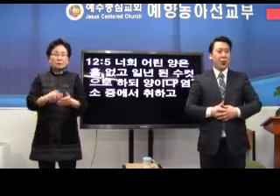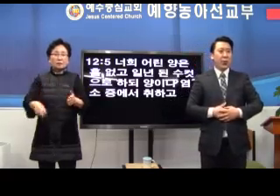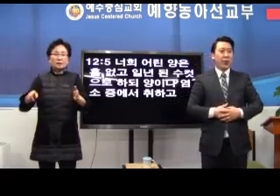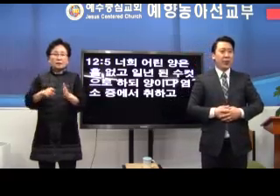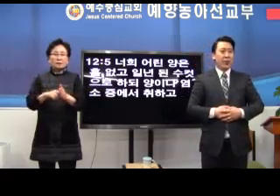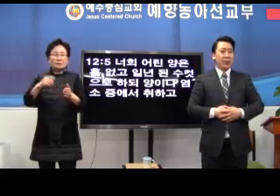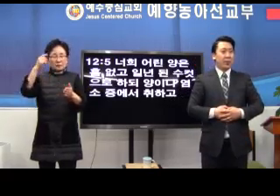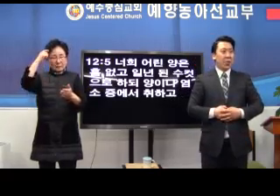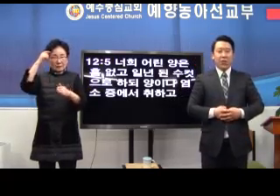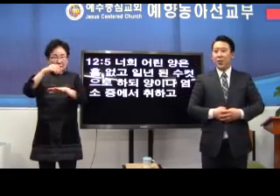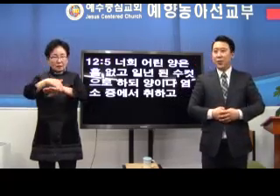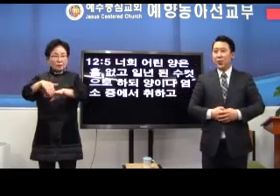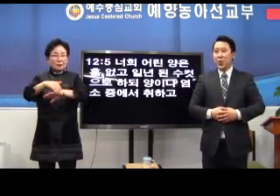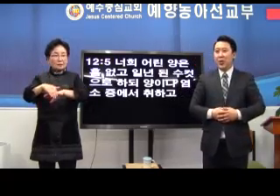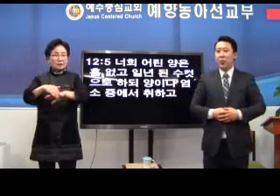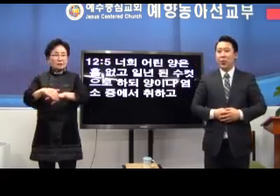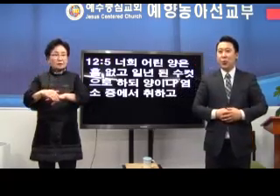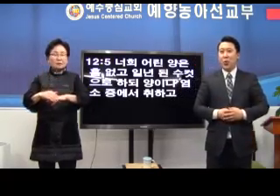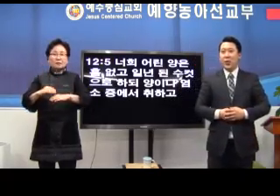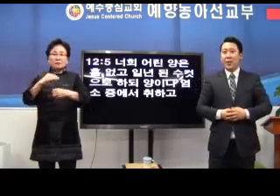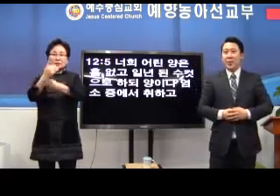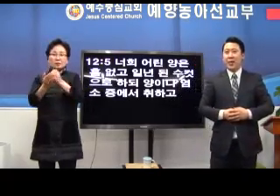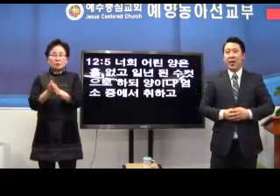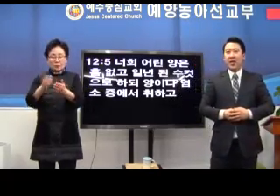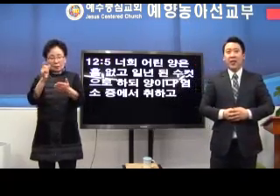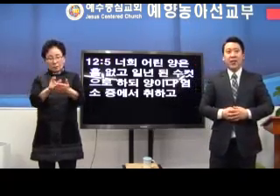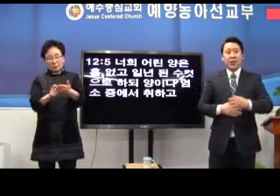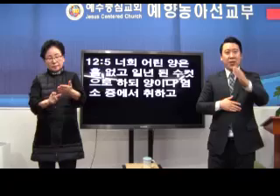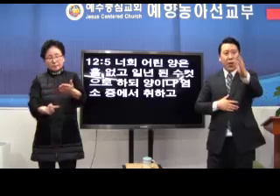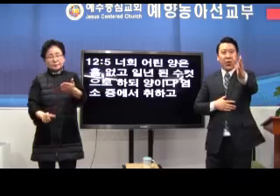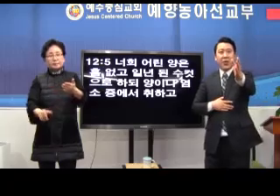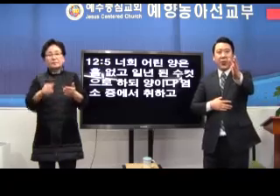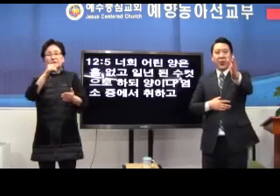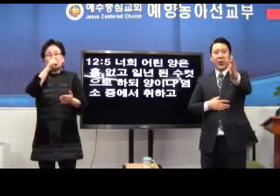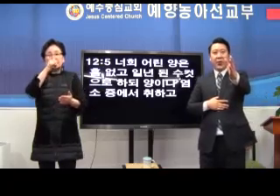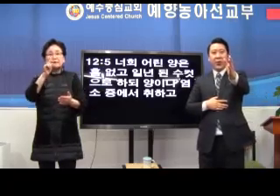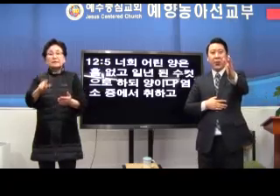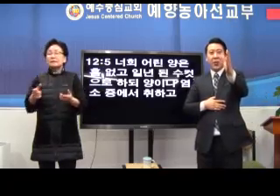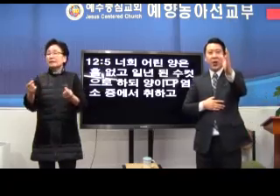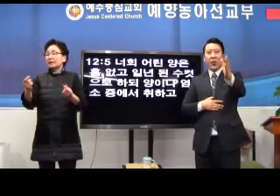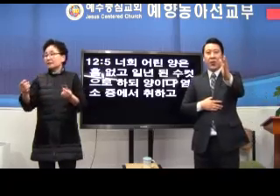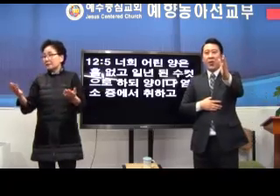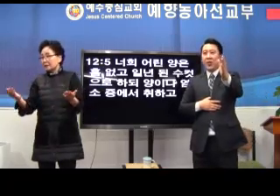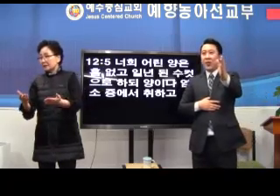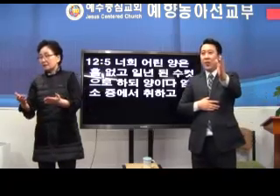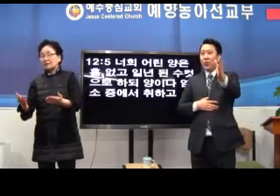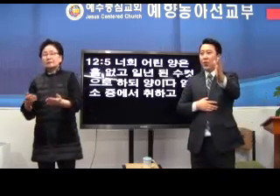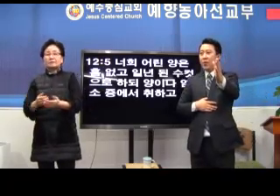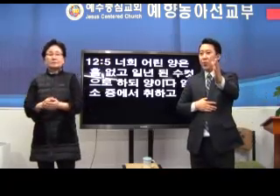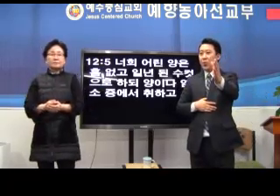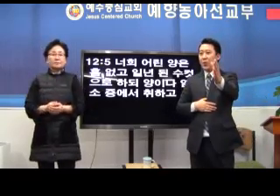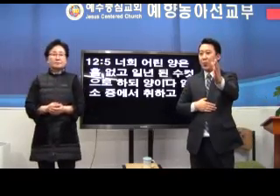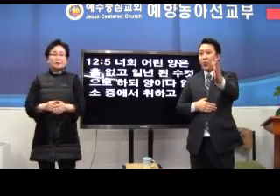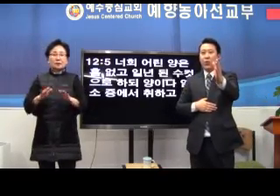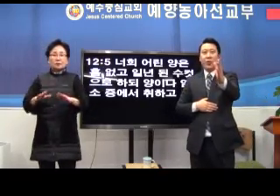꼭 믿으시기를 주님의 이름으로 축복을 드립니다. 그 사건이에요. 오늘. 그 사건을 출애굽을 통해서 보여주는